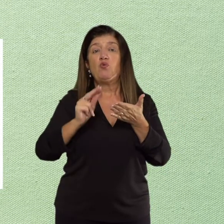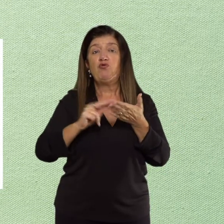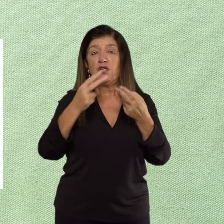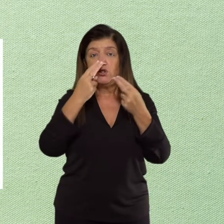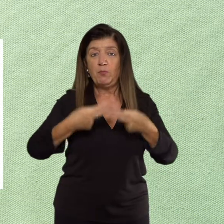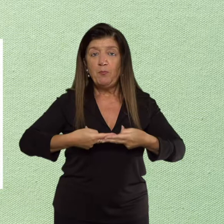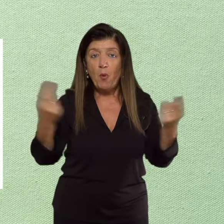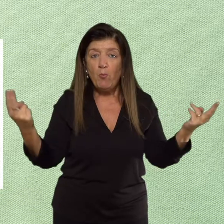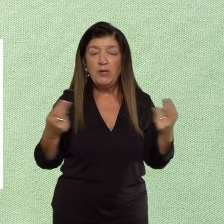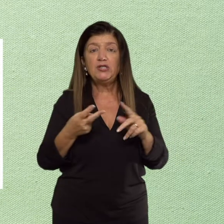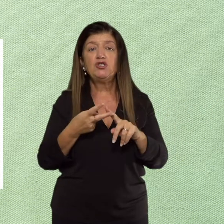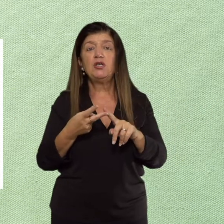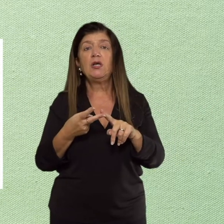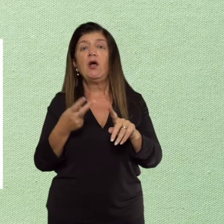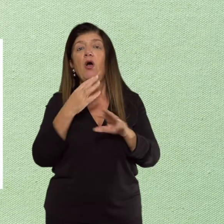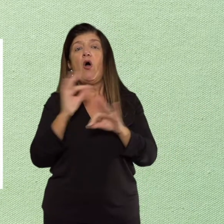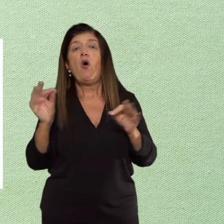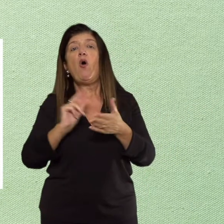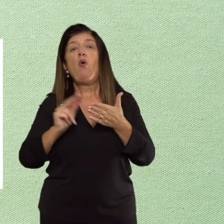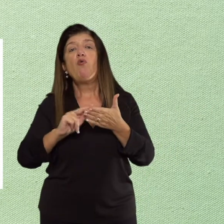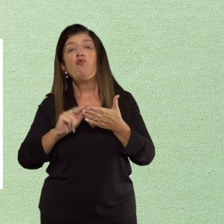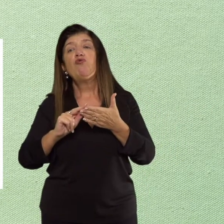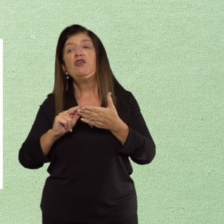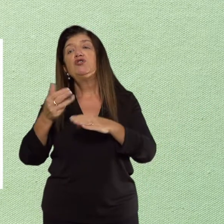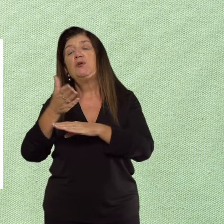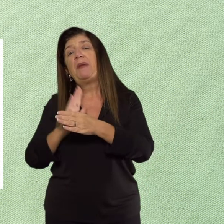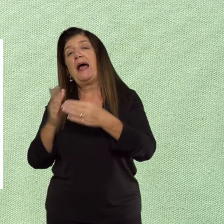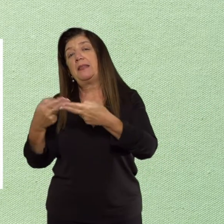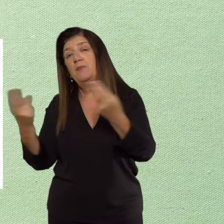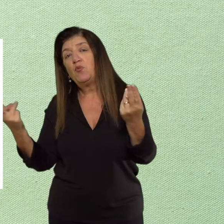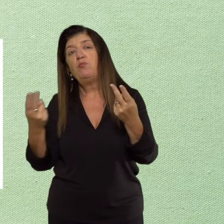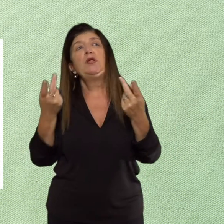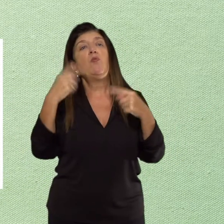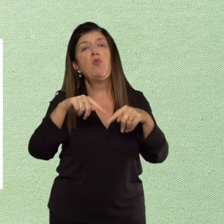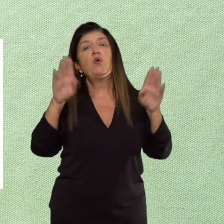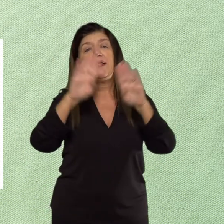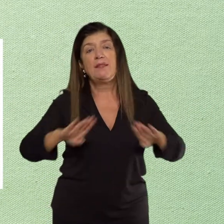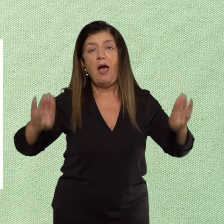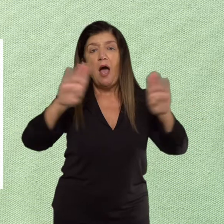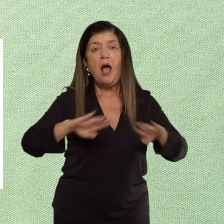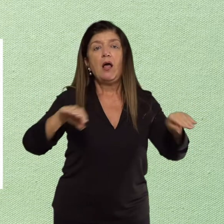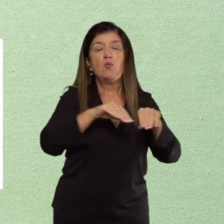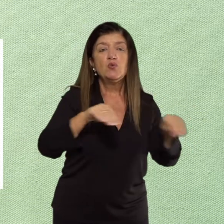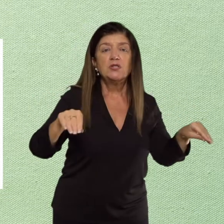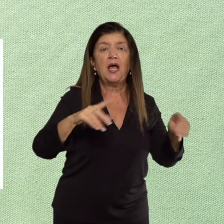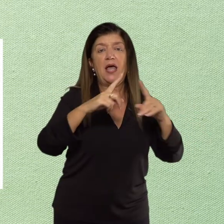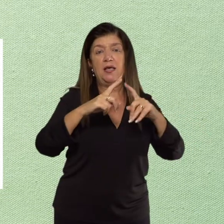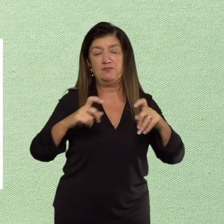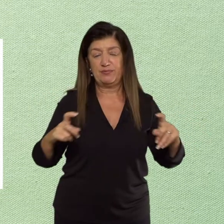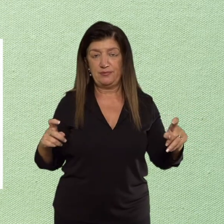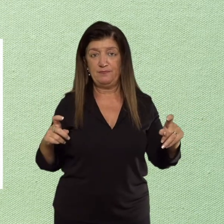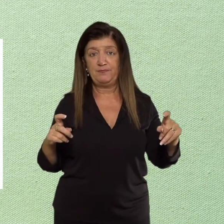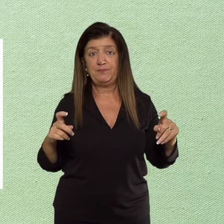pubblici o comunque uffici aperti al pubblico, teatri e tutto quello che